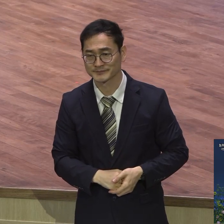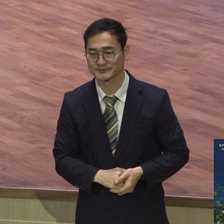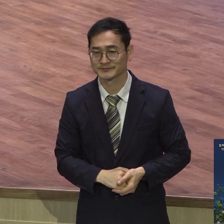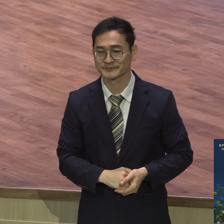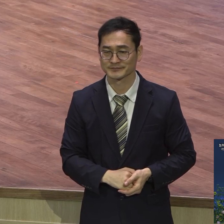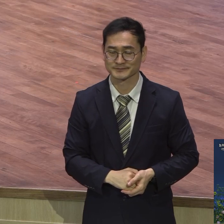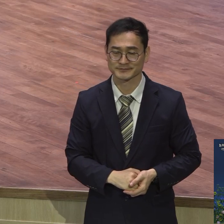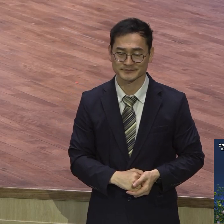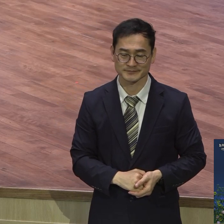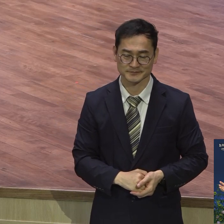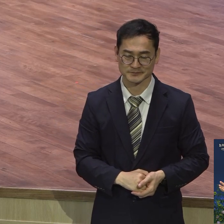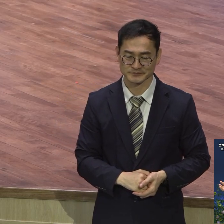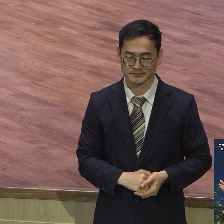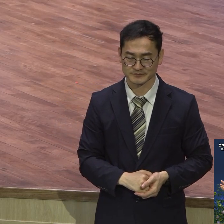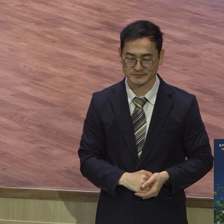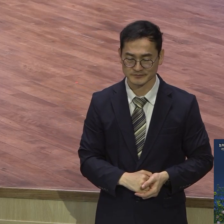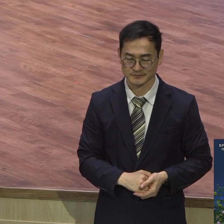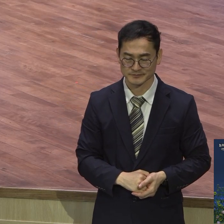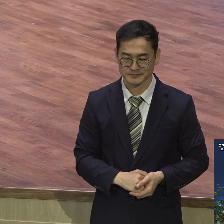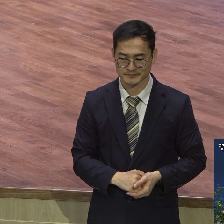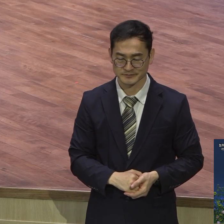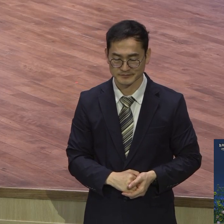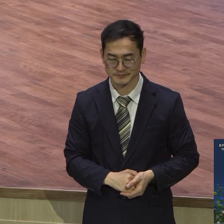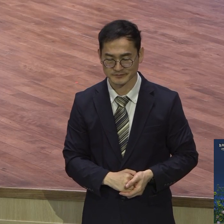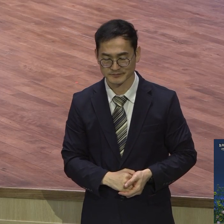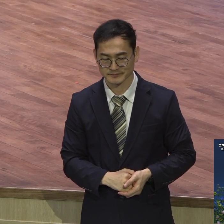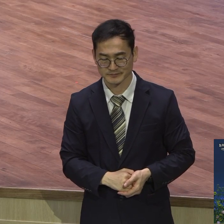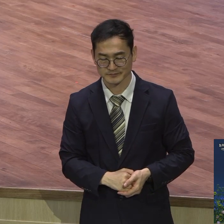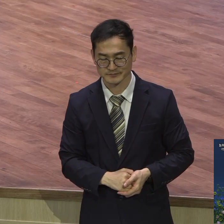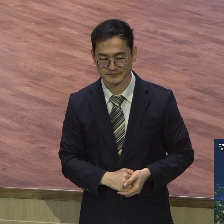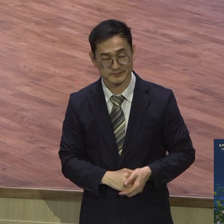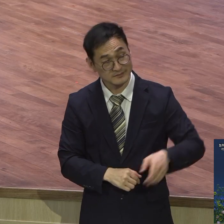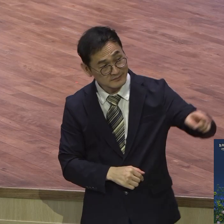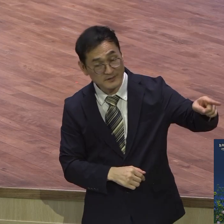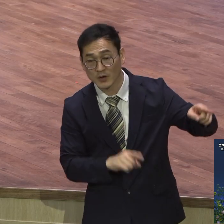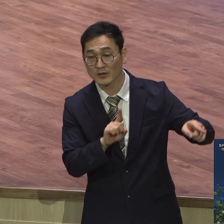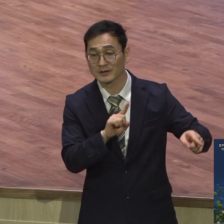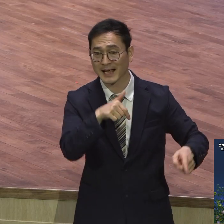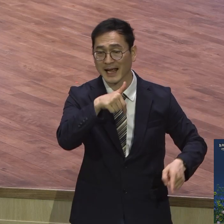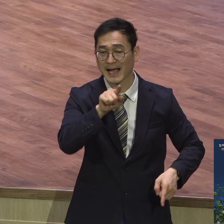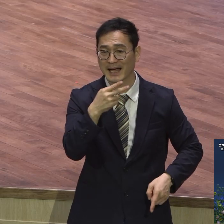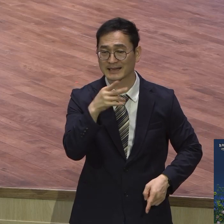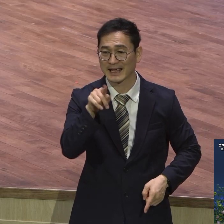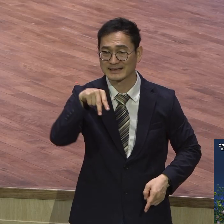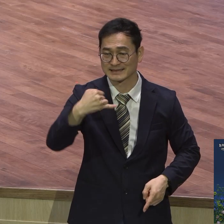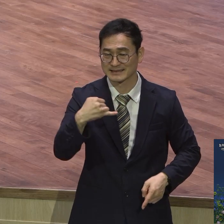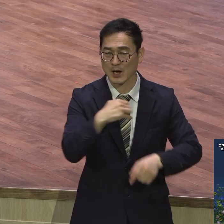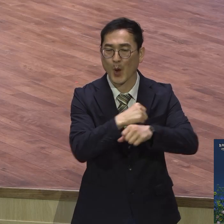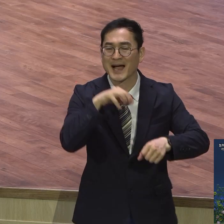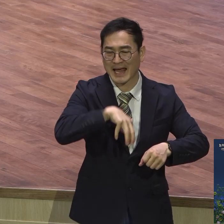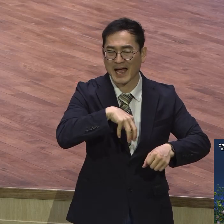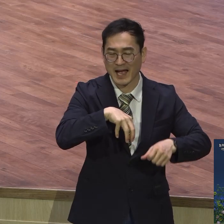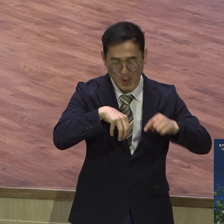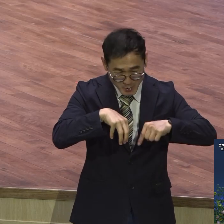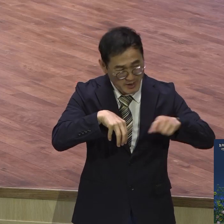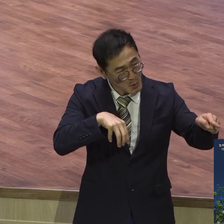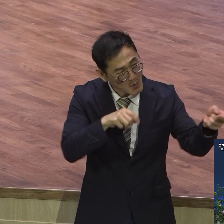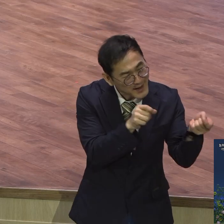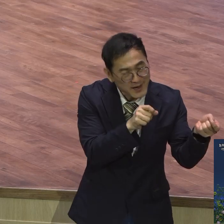가난한 땅을 눈앞에 둔 이 현장이 어디냐? 가레스바니아예요. 가레스바니아에서 도착을 딱